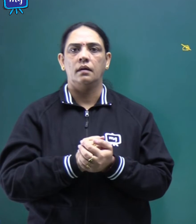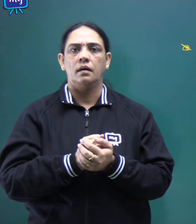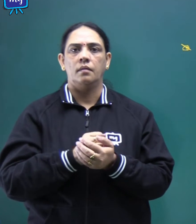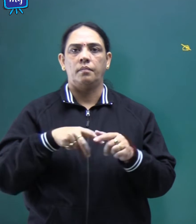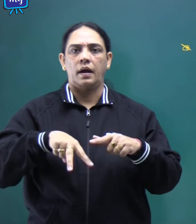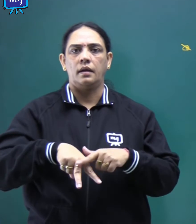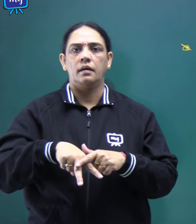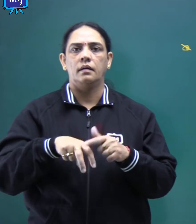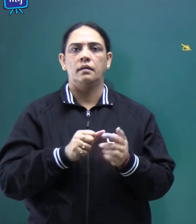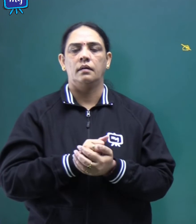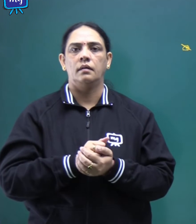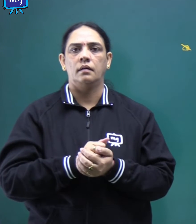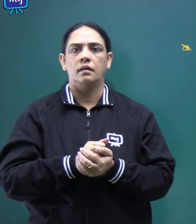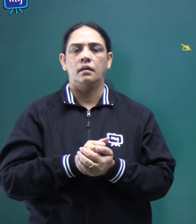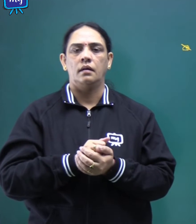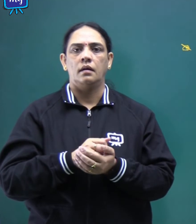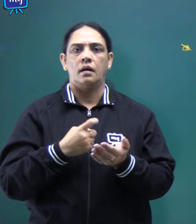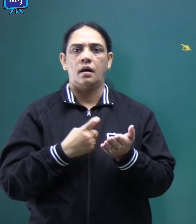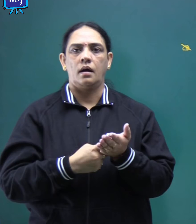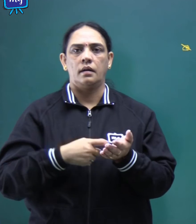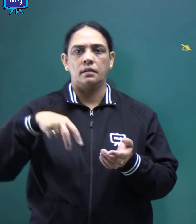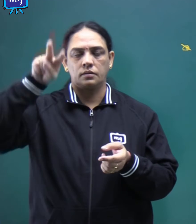पाई आर स्क्वायर एच।